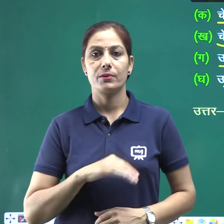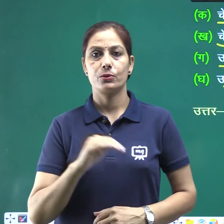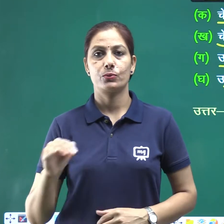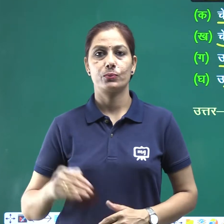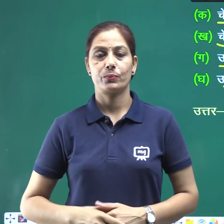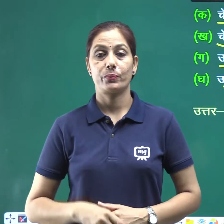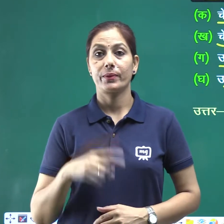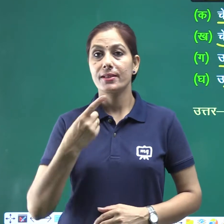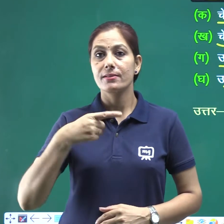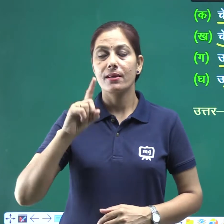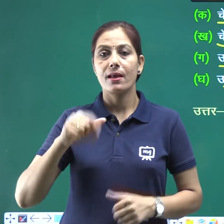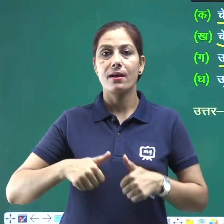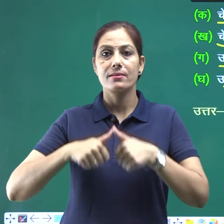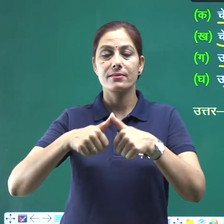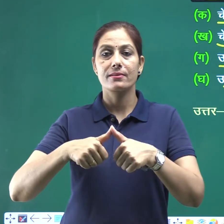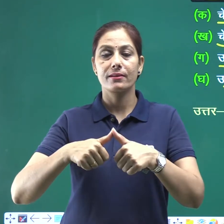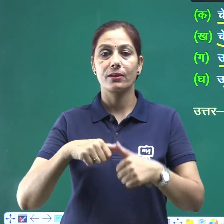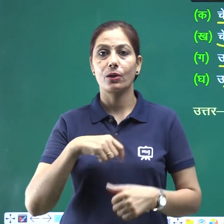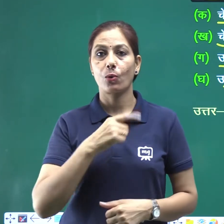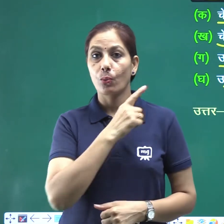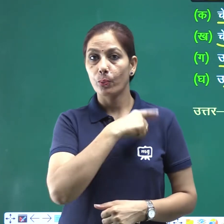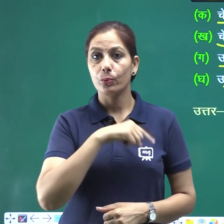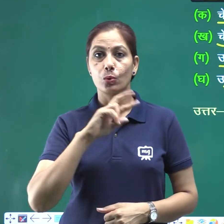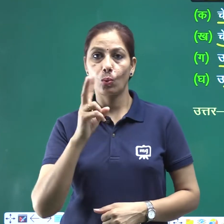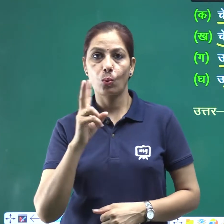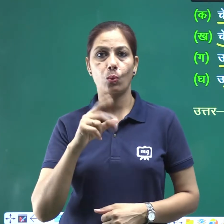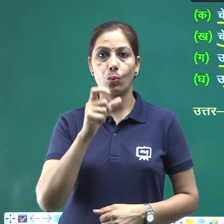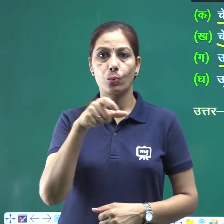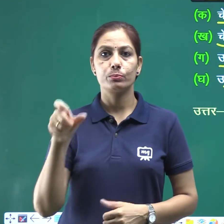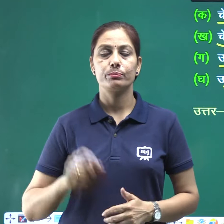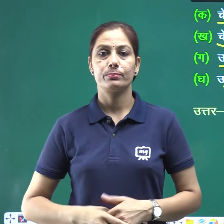बच्चों, सही उत्तर है उपर्युक्त दोनों।